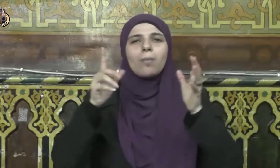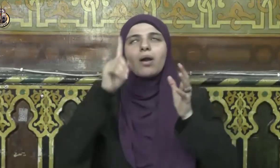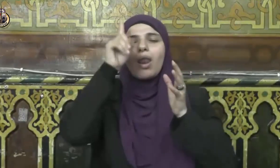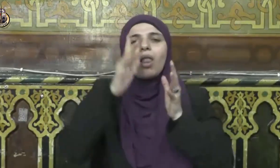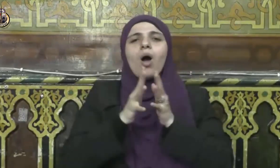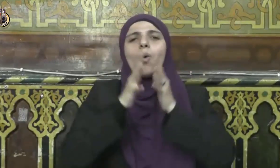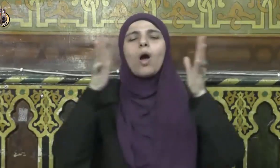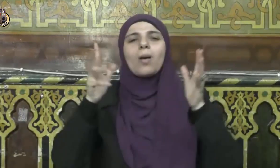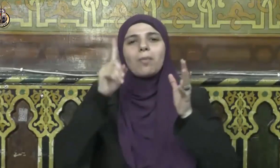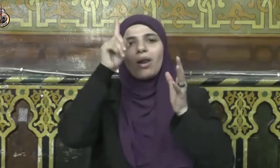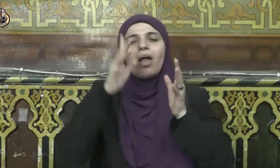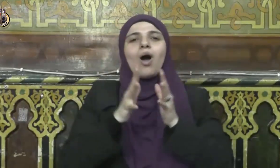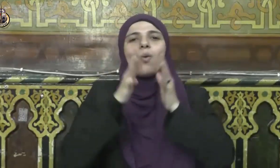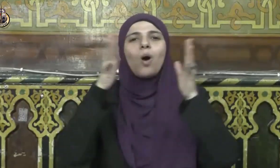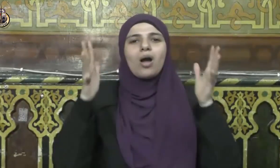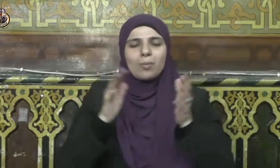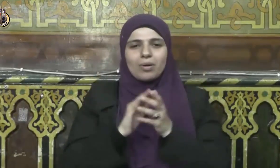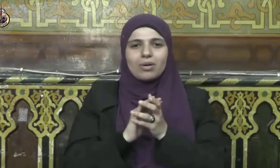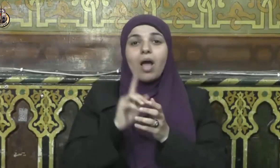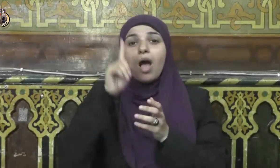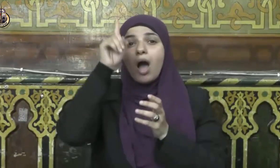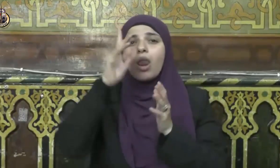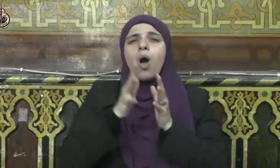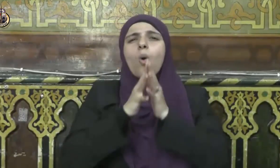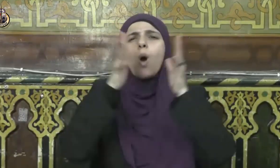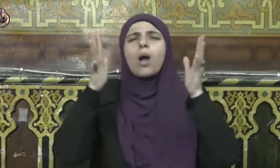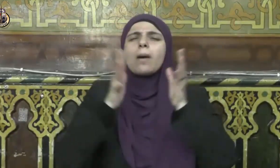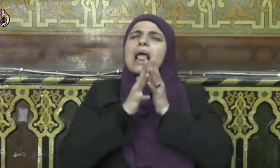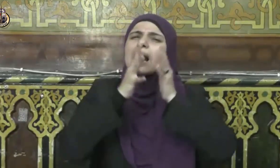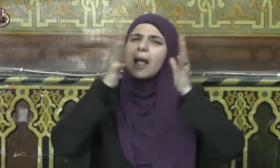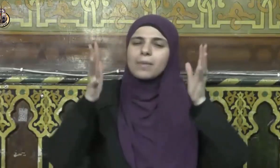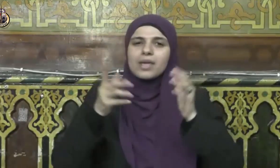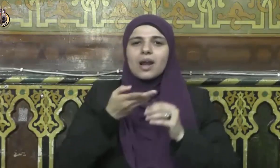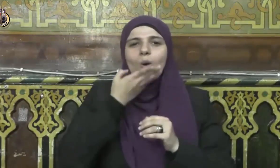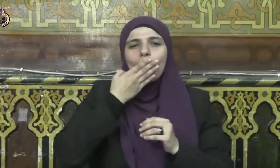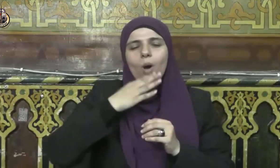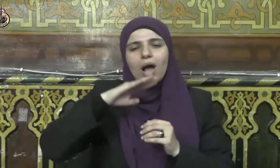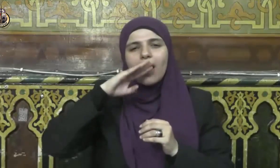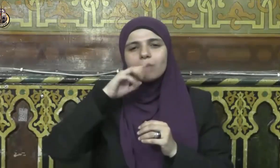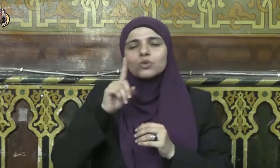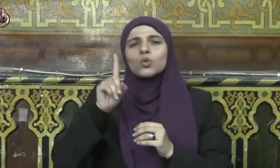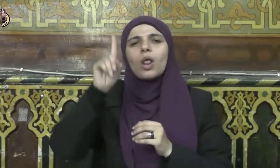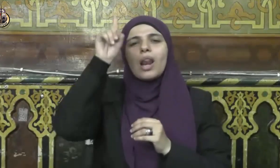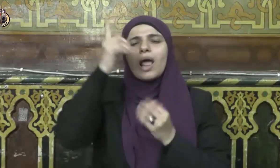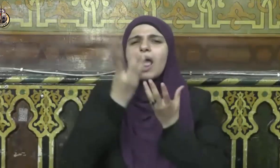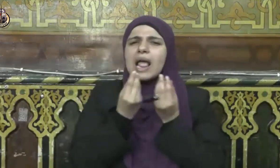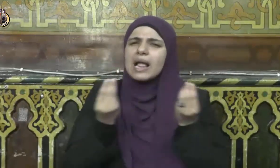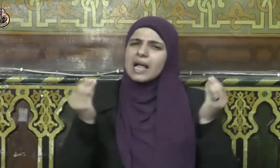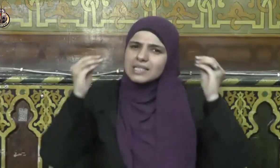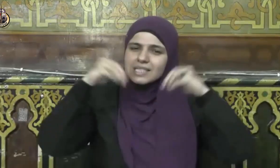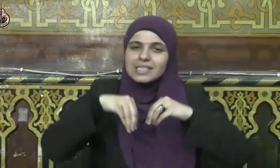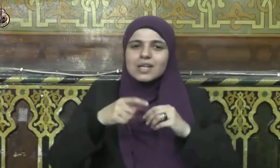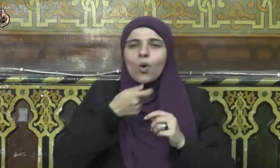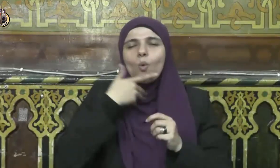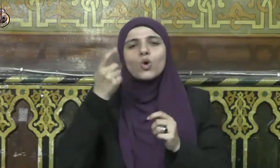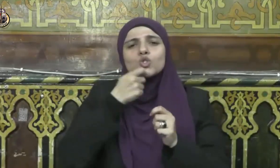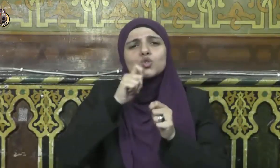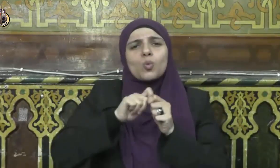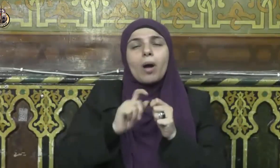الله أكبر الله أكبر، الله أكبر كبيرا، والحمد لله كثيرا،